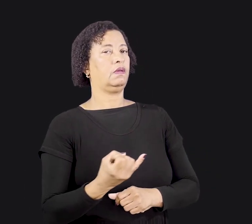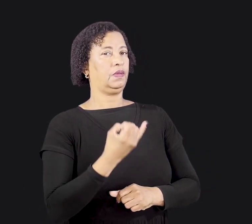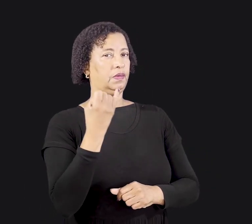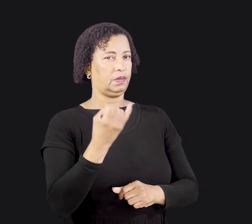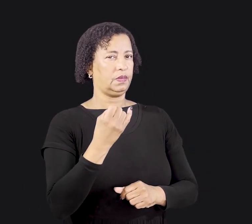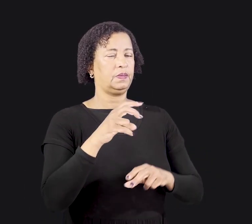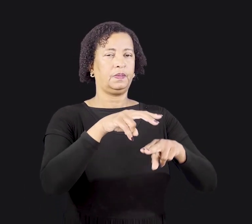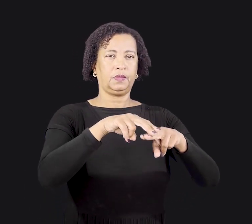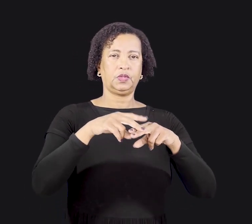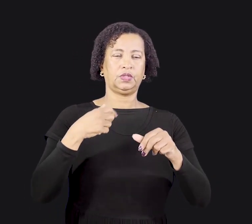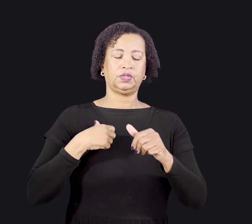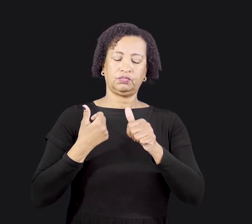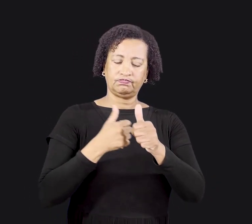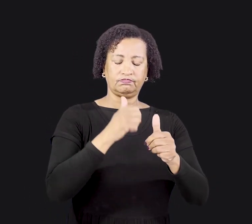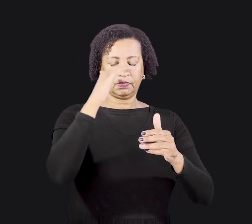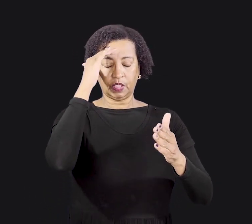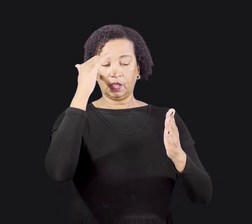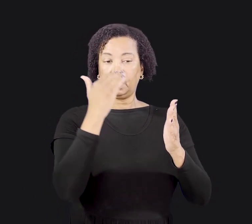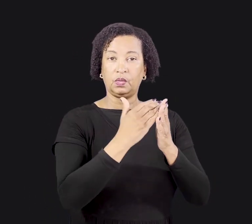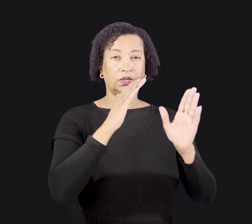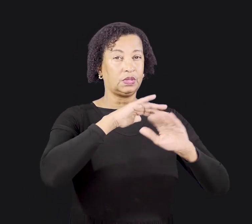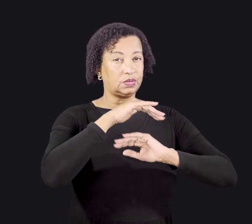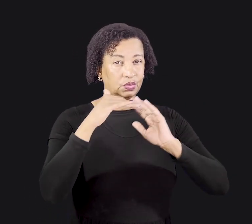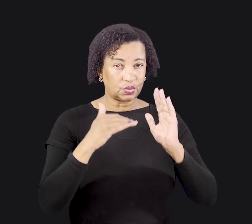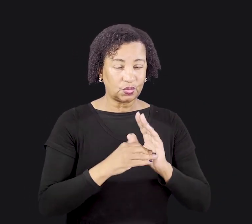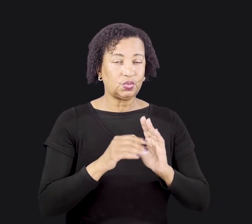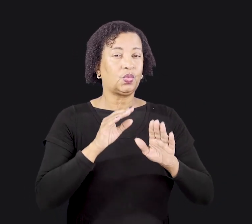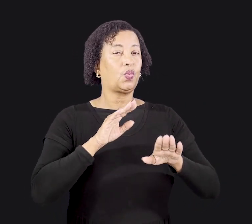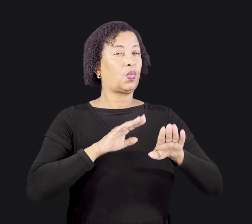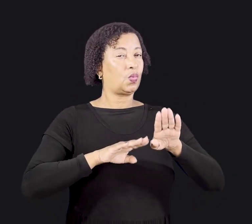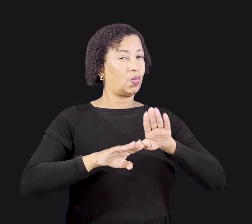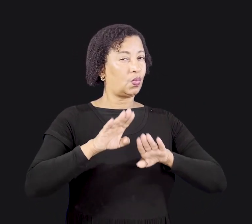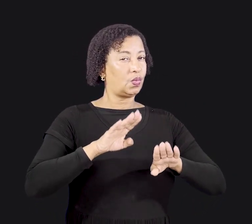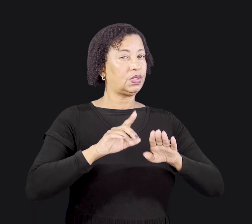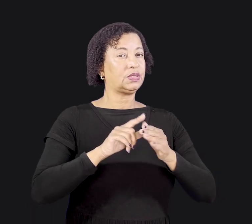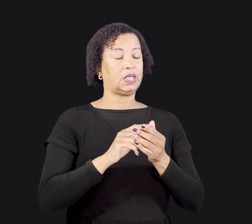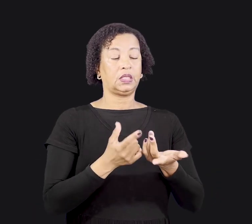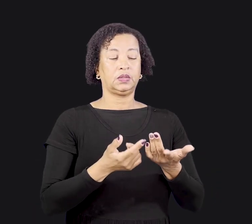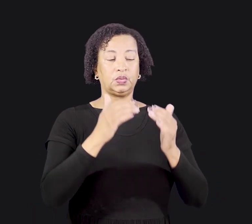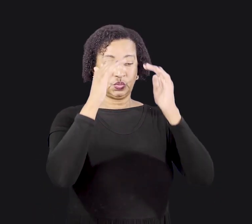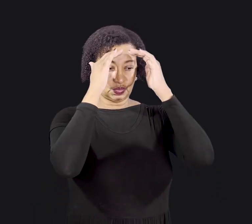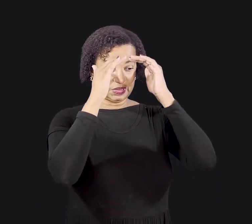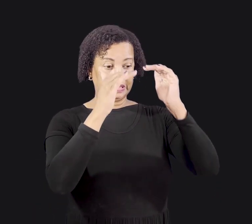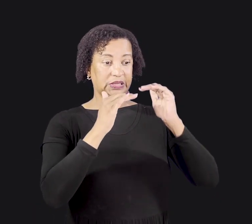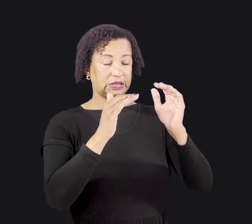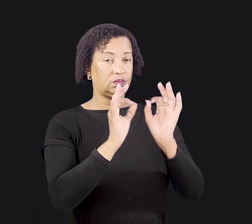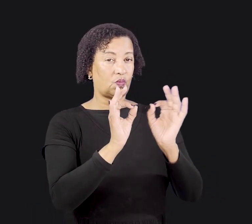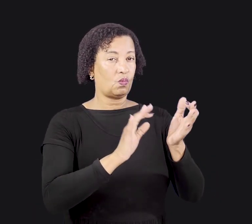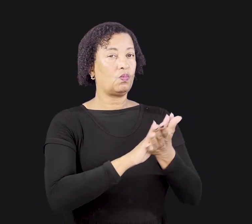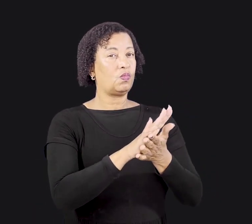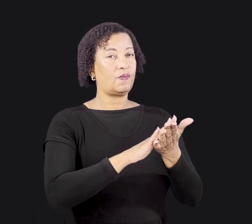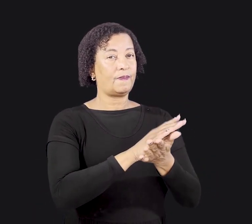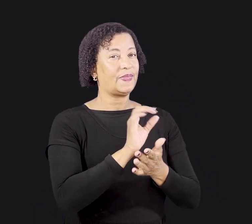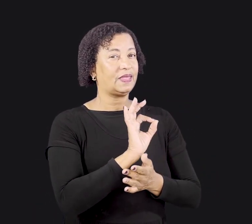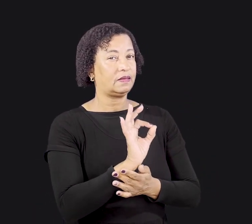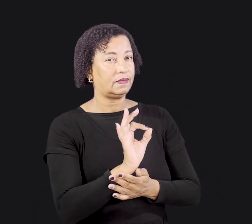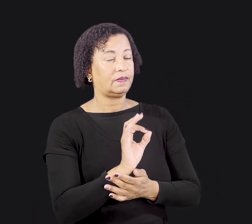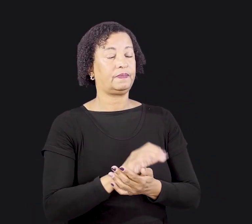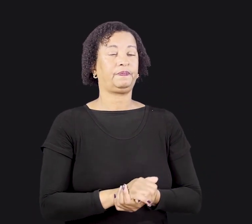Por isso ele segue as ordens que recebe com muito cuidado, sem negligenciar nenhum item. No Evangelho de Mateus,